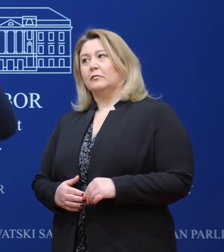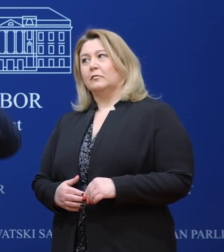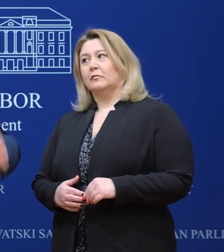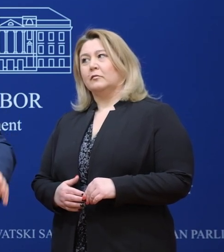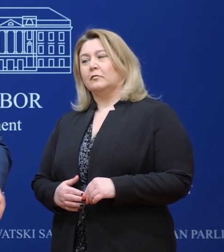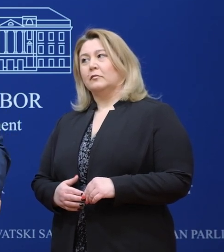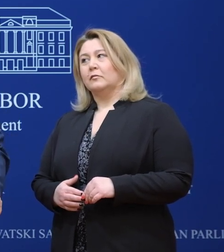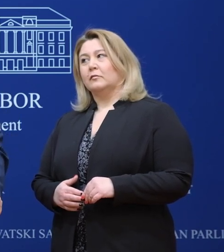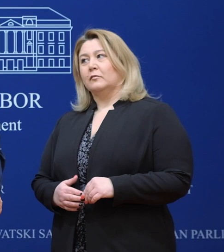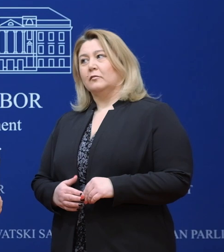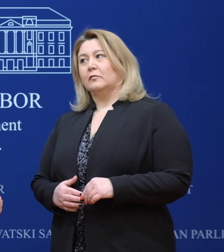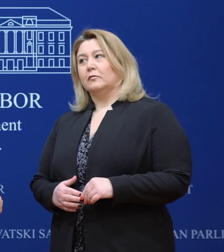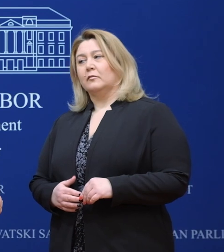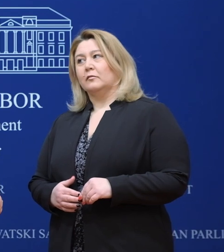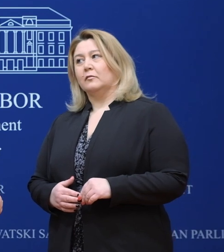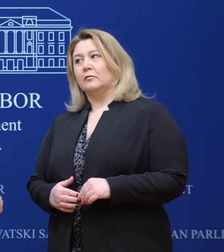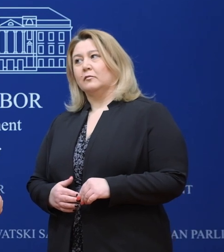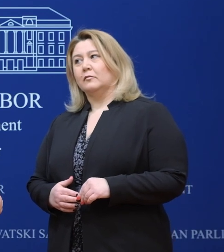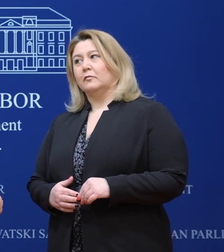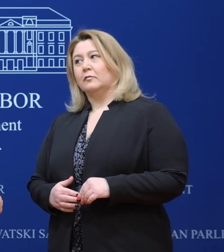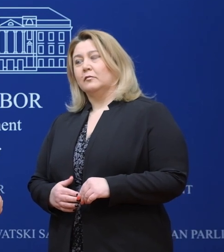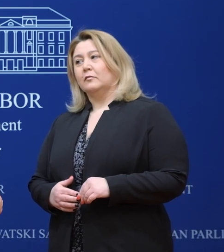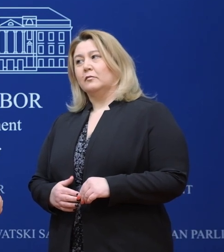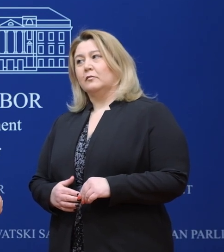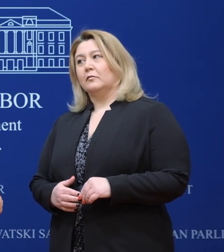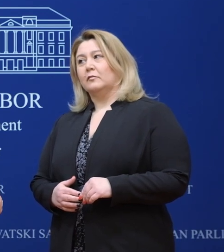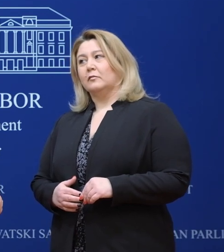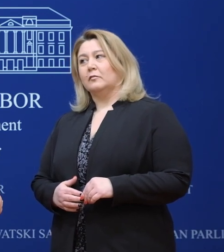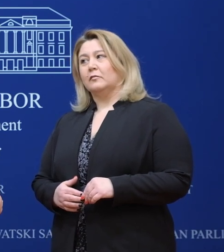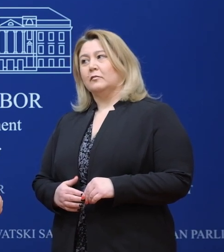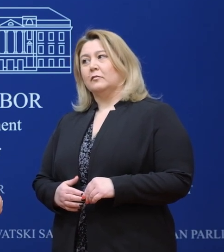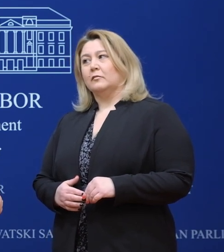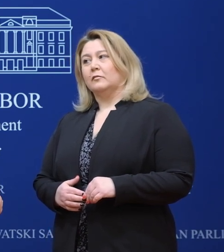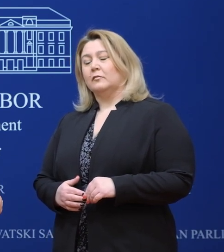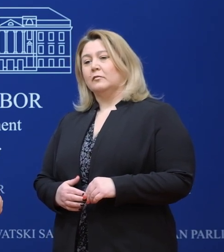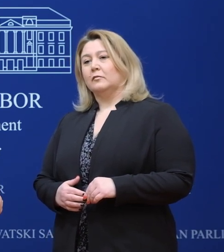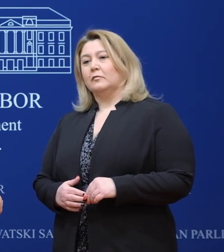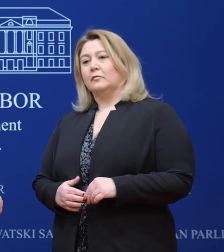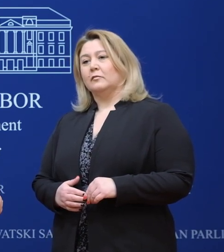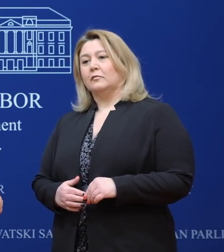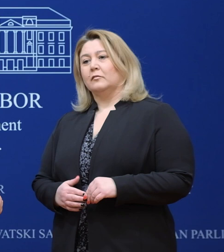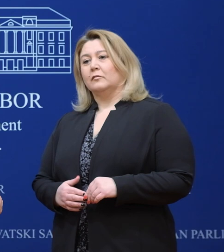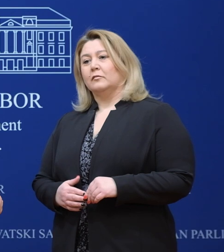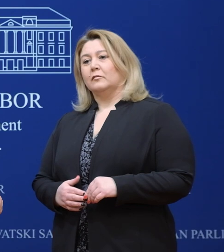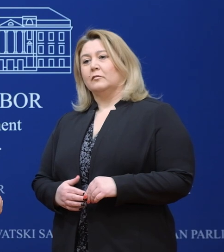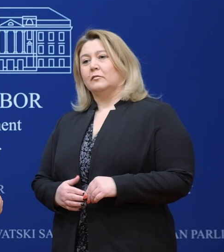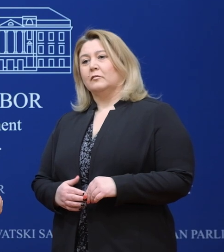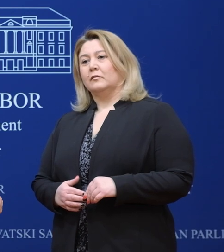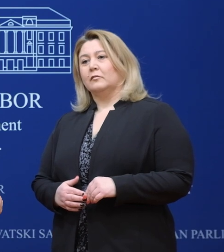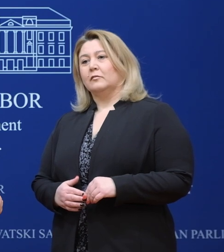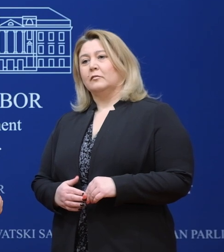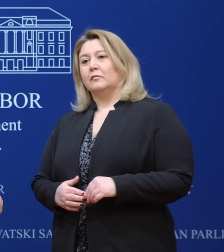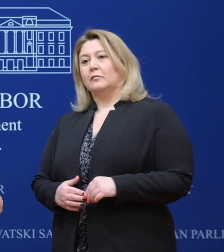znam kako teško riječ, ali mi imamo već primjera atakiranja na